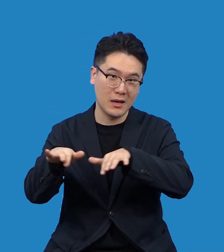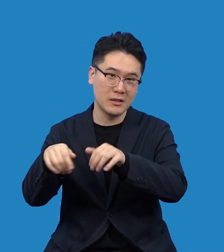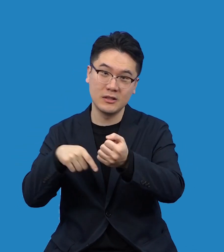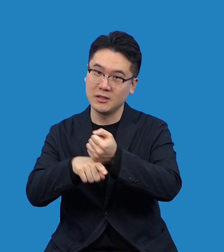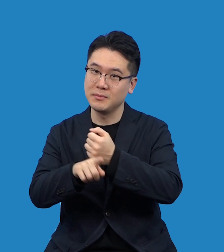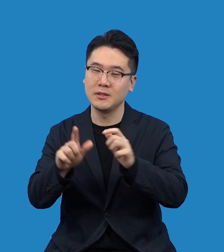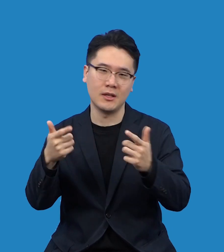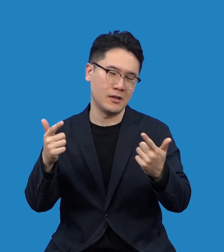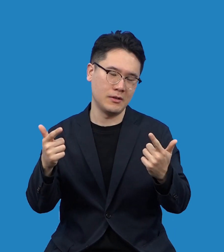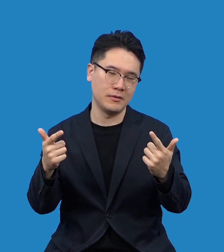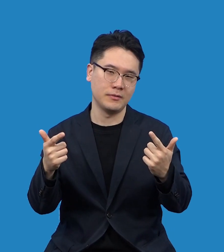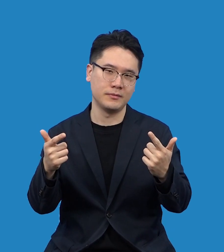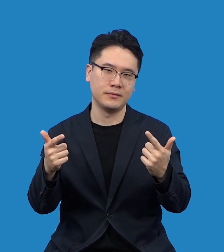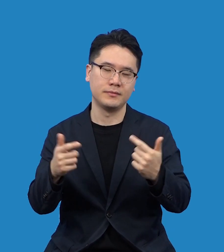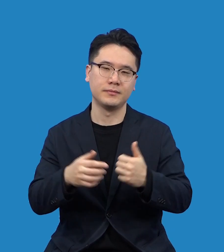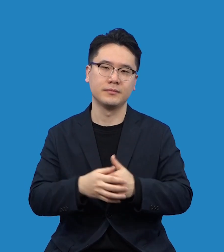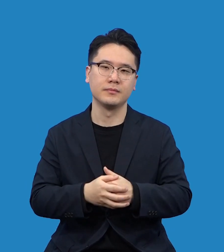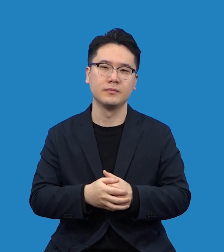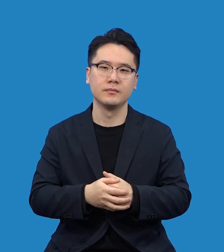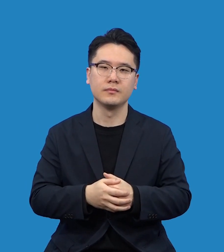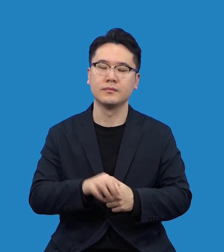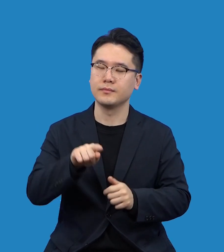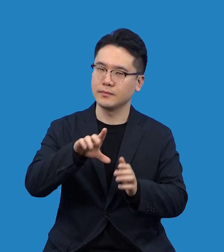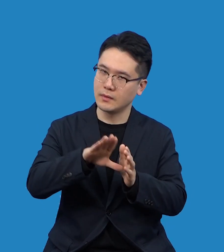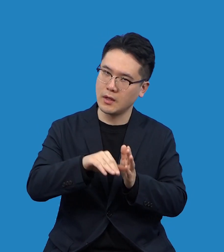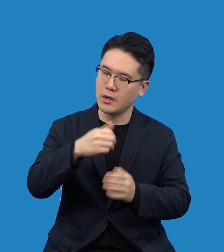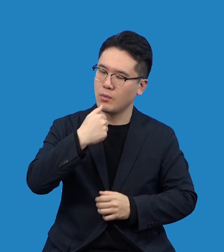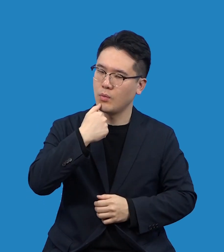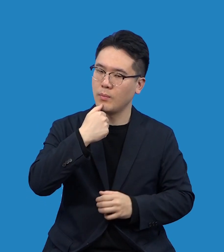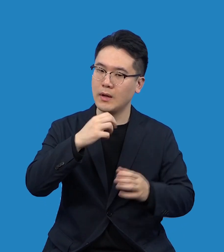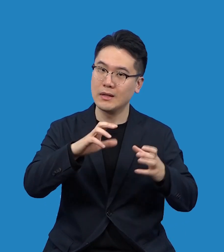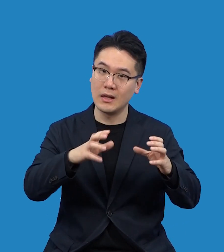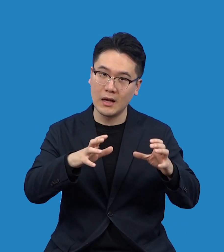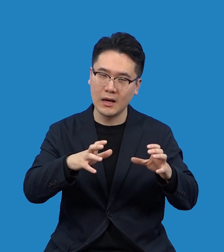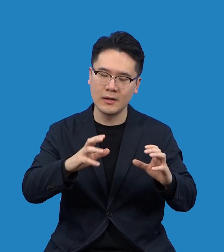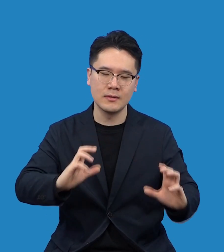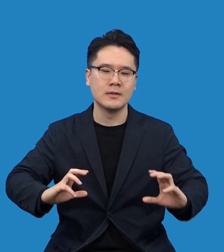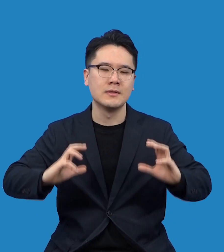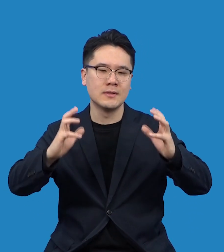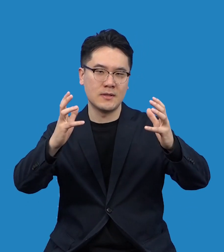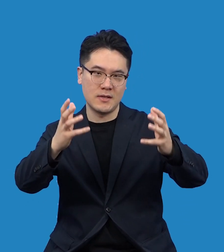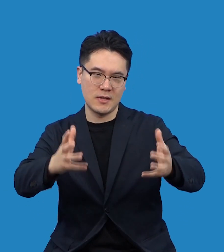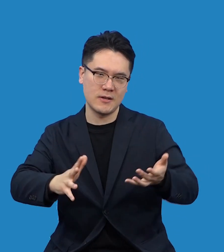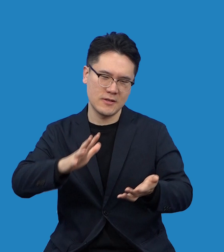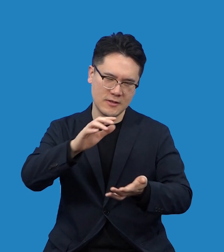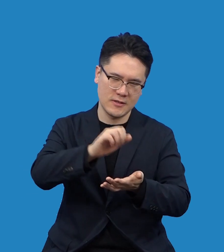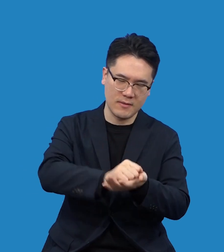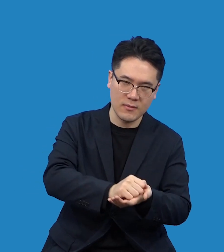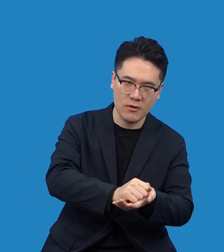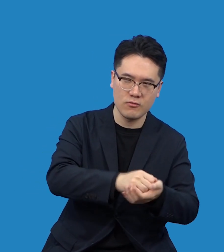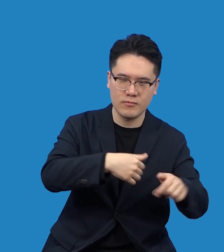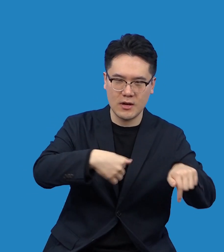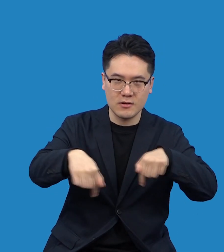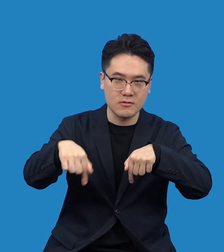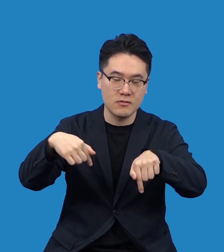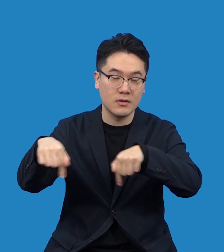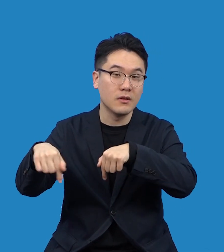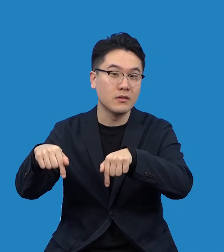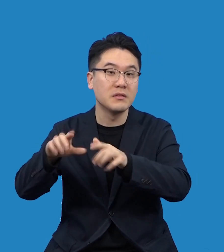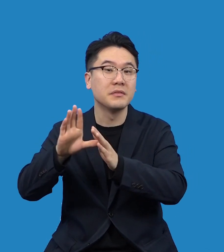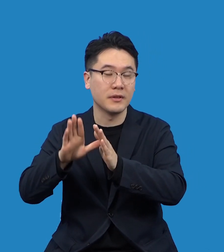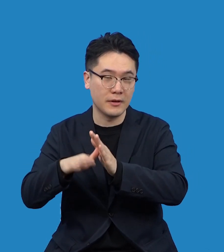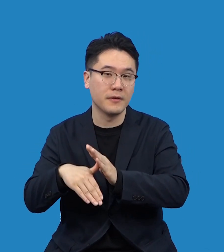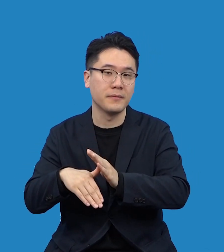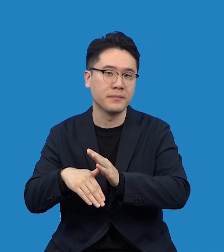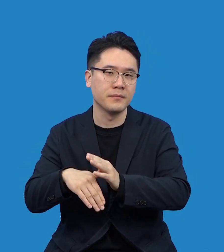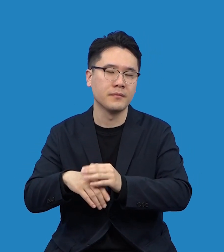배경이 로마 제국이 세계를 제패하고 이 휘두르던 그런 이 로마 제국 천하 아닙니까?